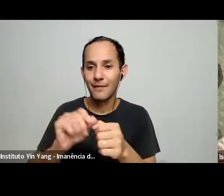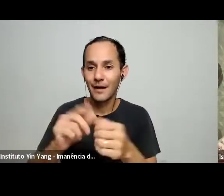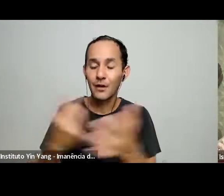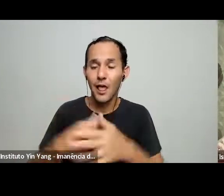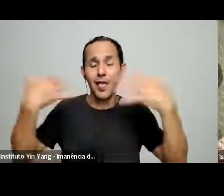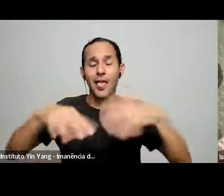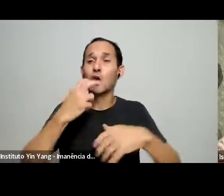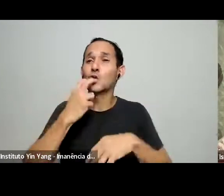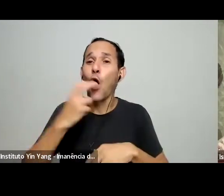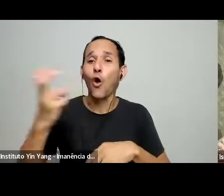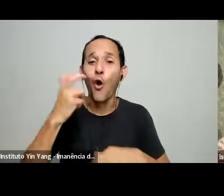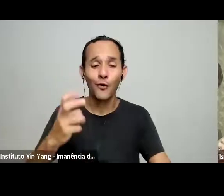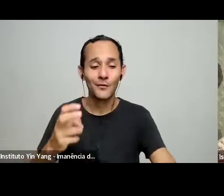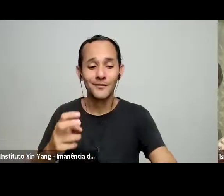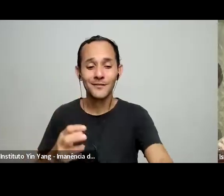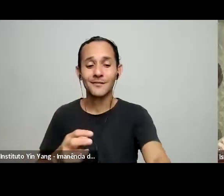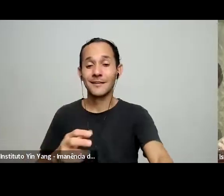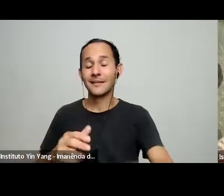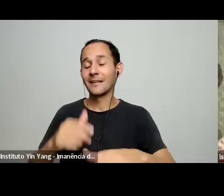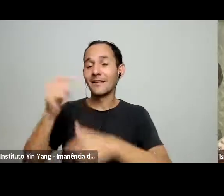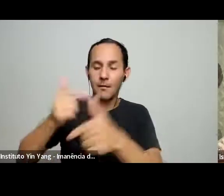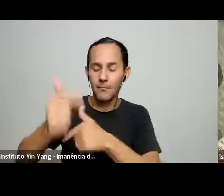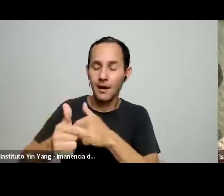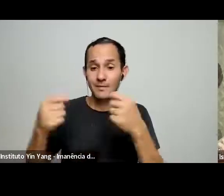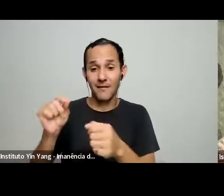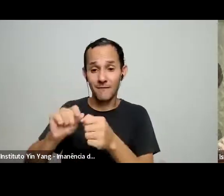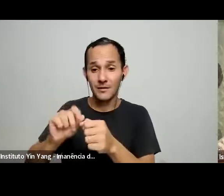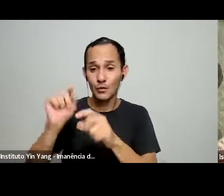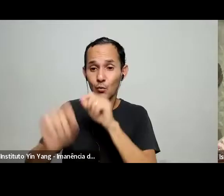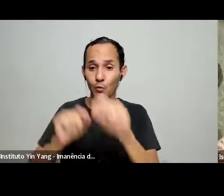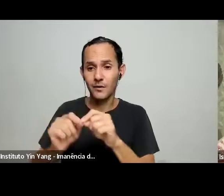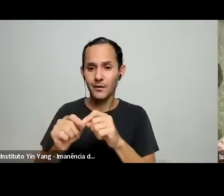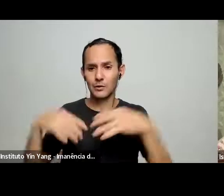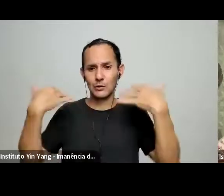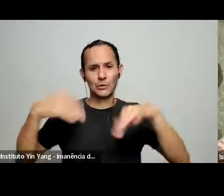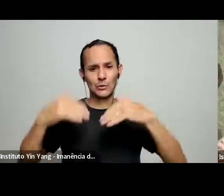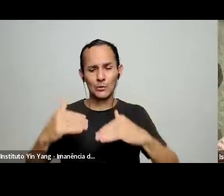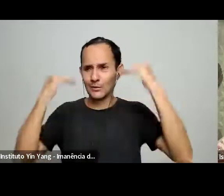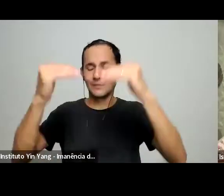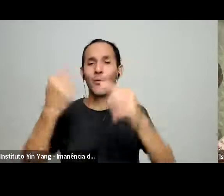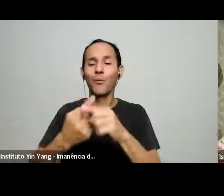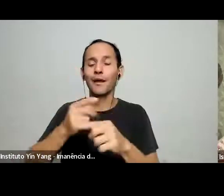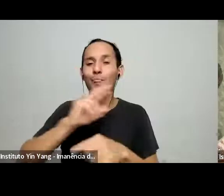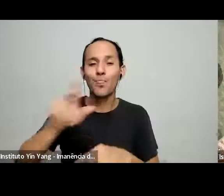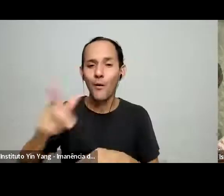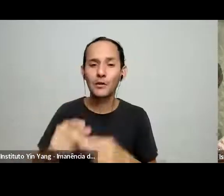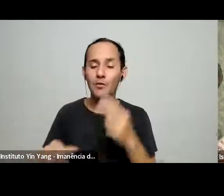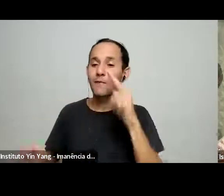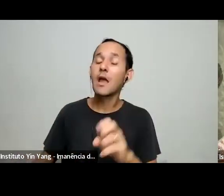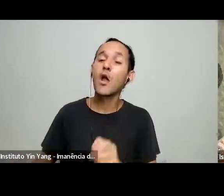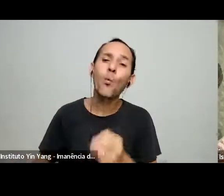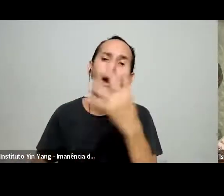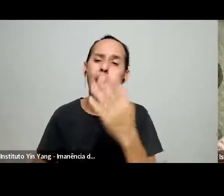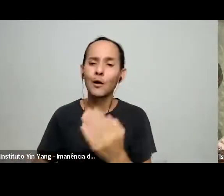socorro, esse trabalho que precisa ser feito realmente é um trabalho muito grande, porque não apenas a gente tem que ir lá ver quantos estudos